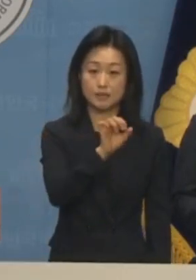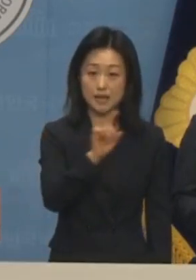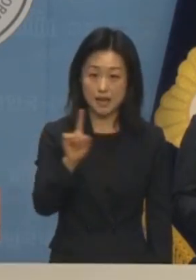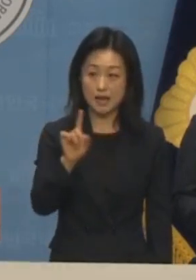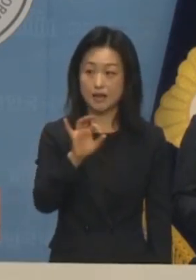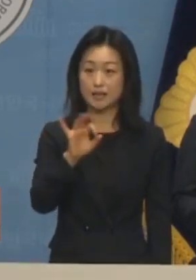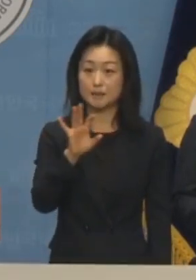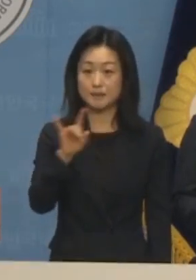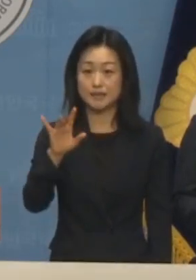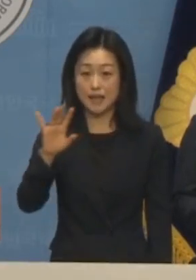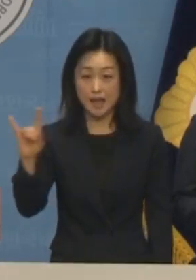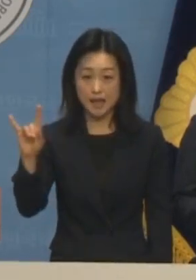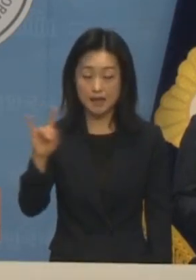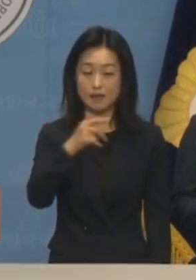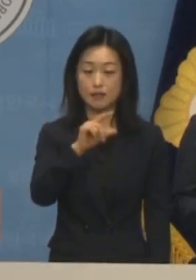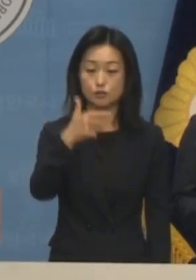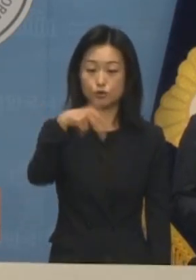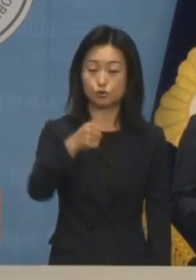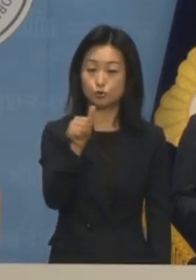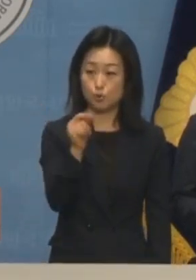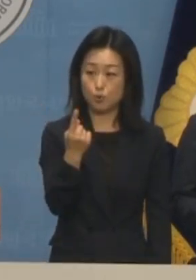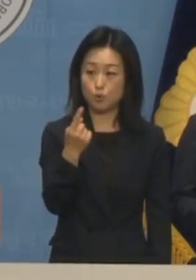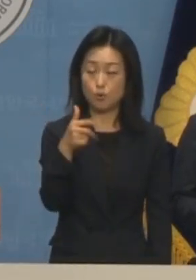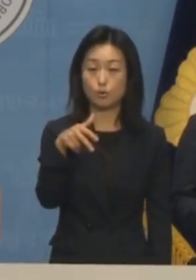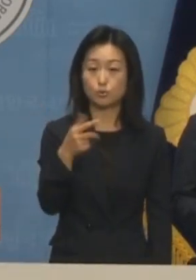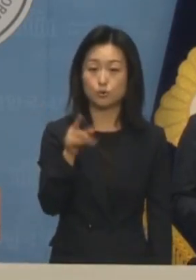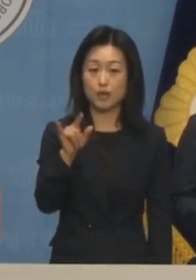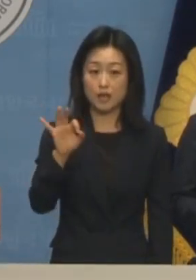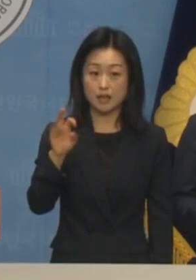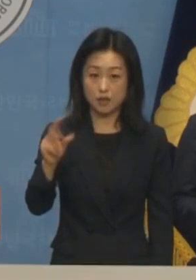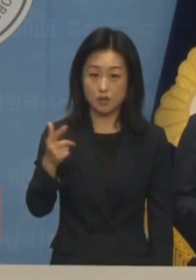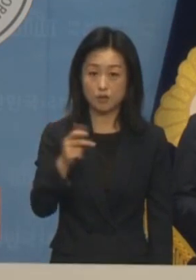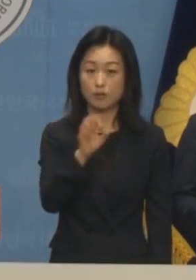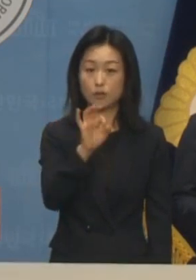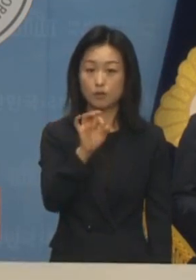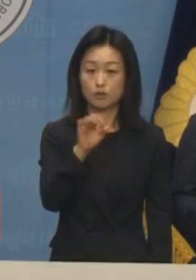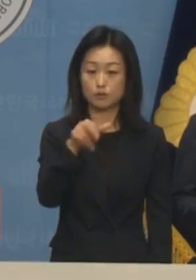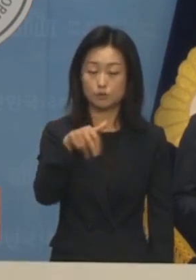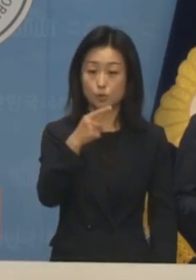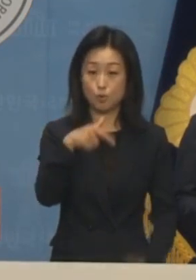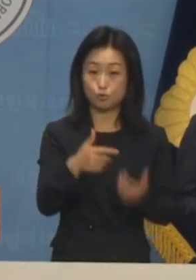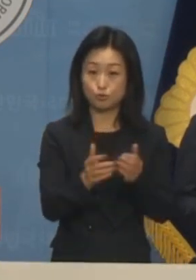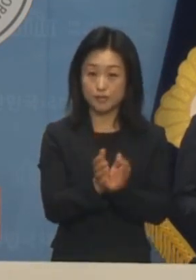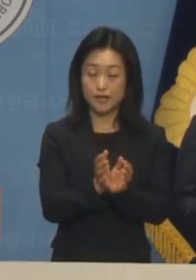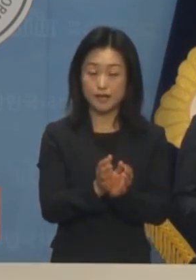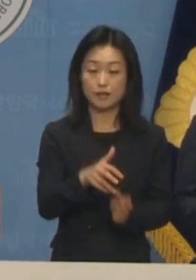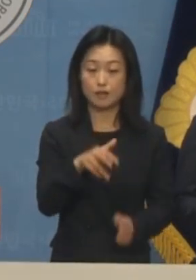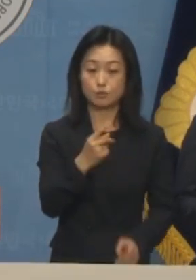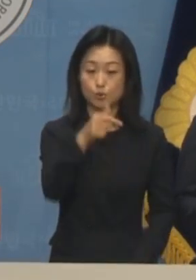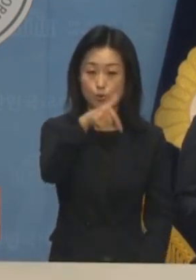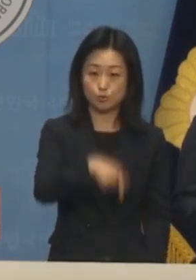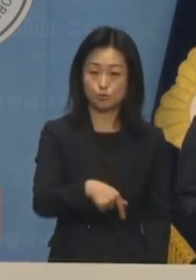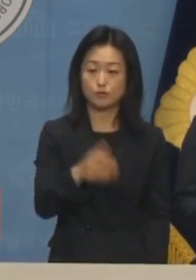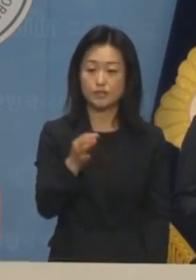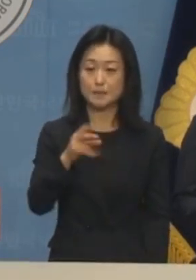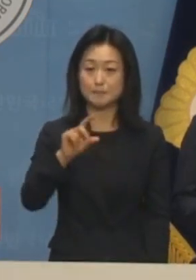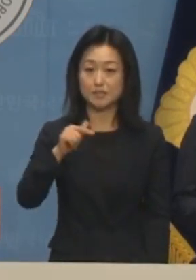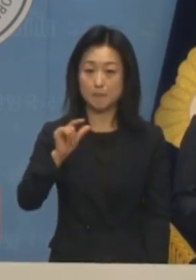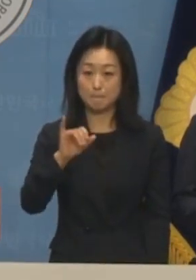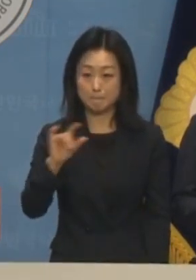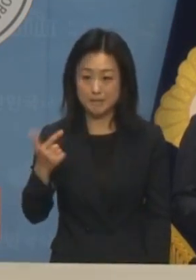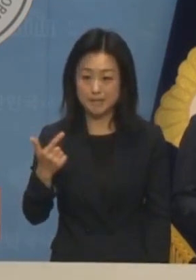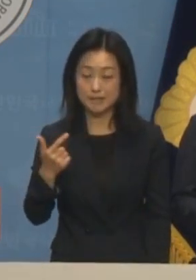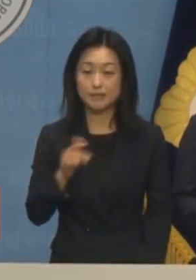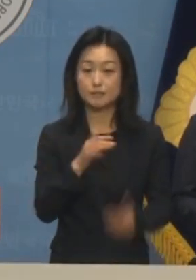임미애, 전진숙, 정준호, 정진욱, 조계원, 모경종, 조국혁신당 국회의원 조국, 김선민,